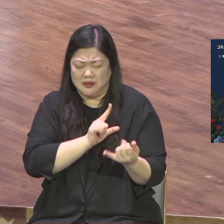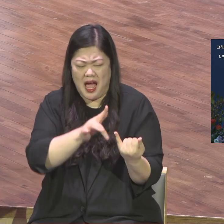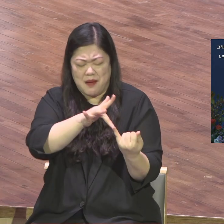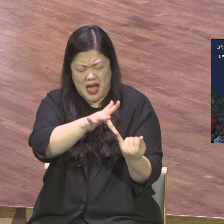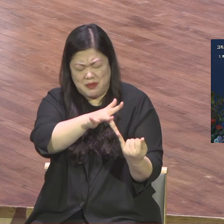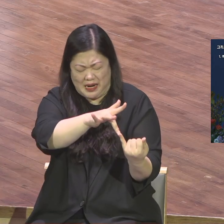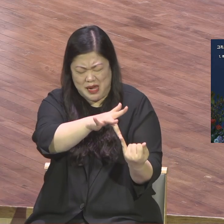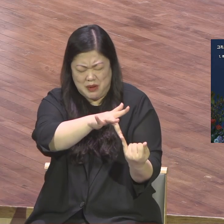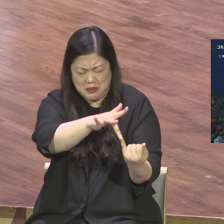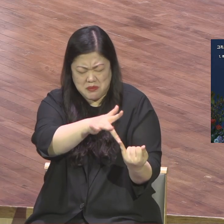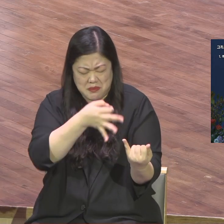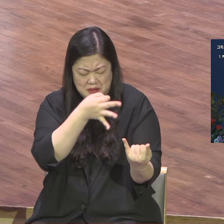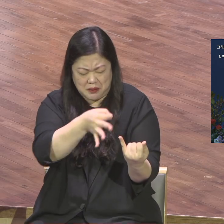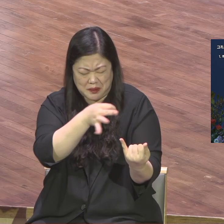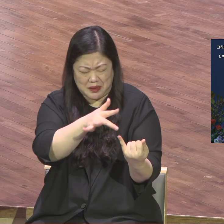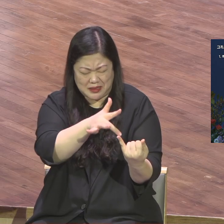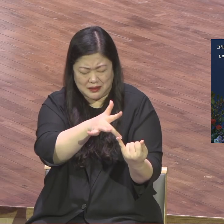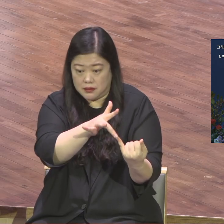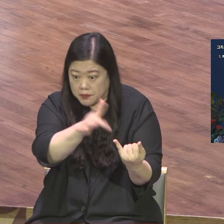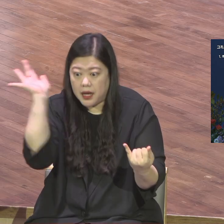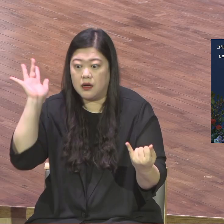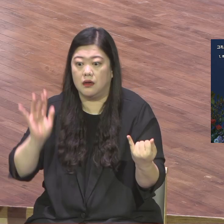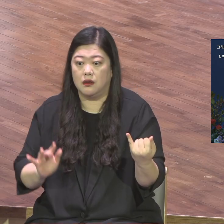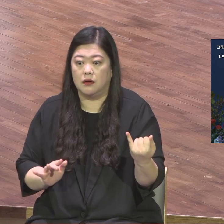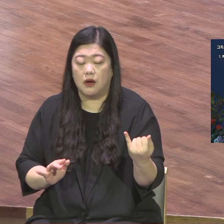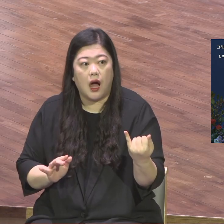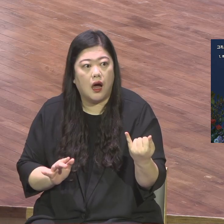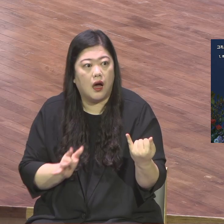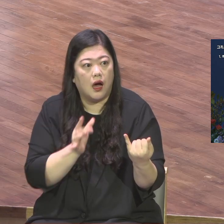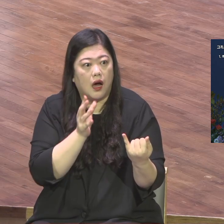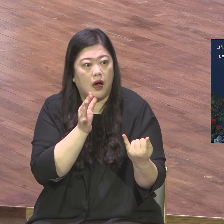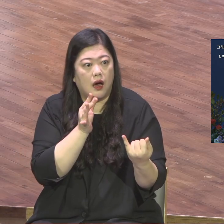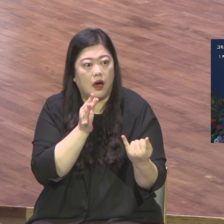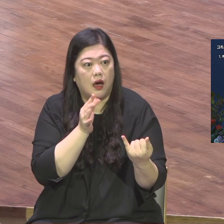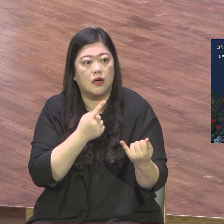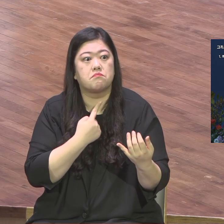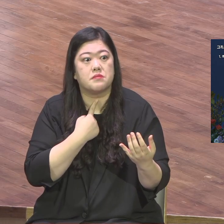어떻게 성경을 암송하느냐. 요한계시록 5장 11절 13절.